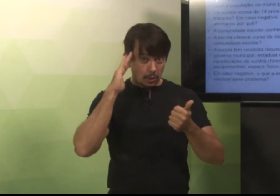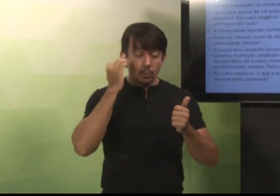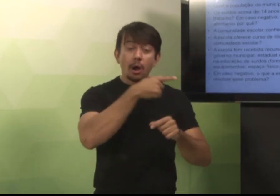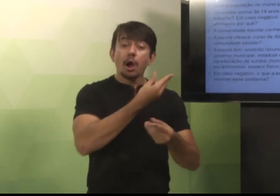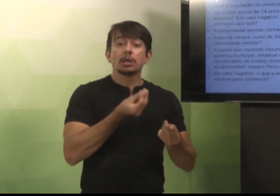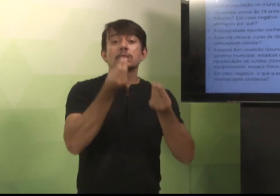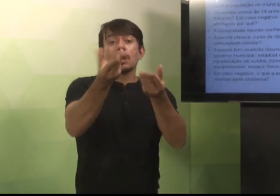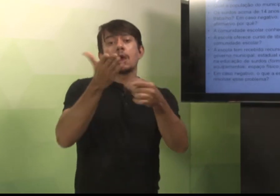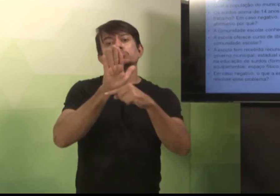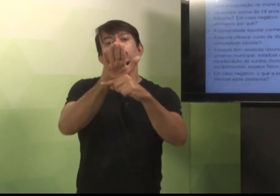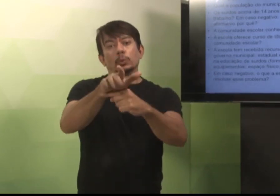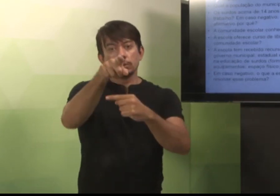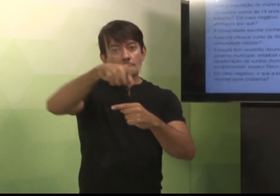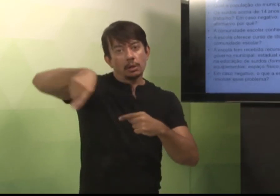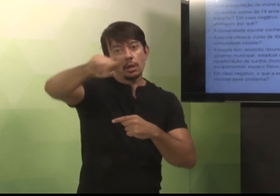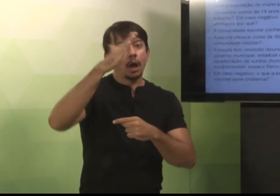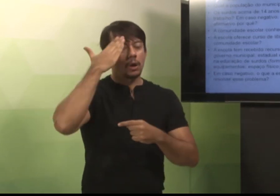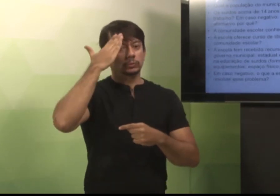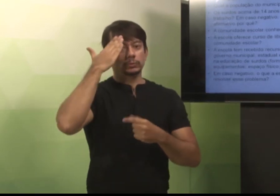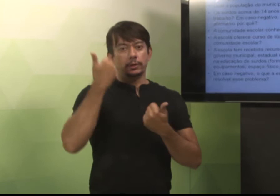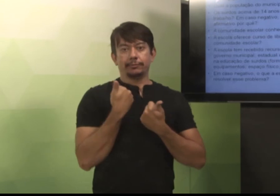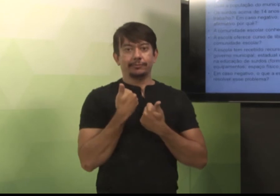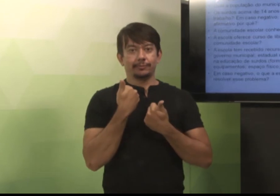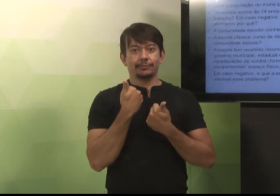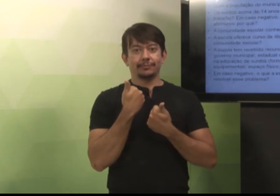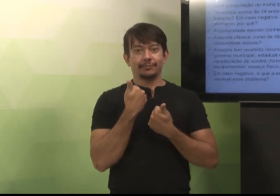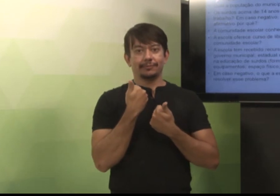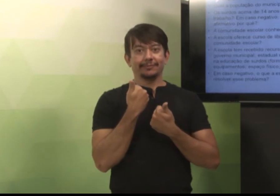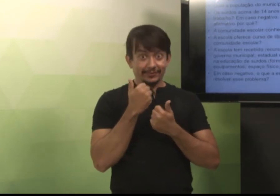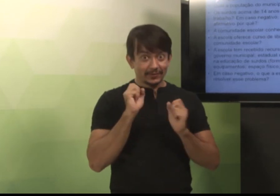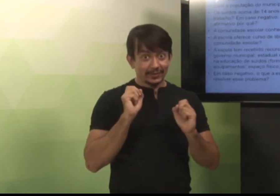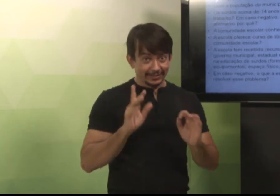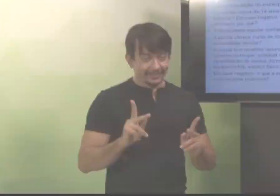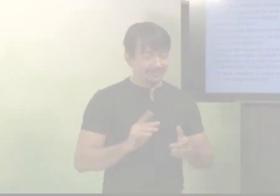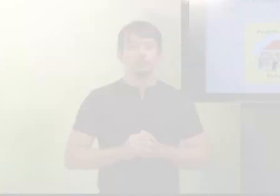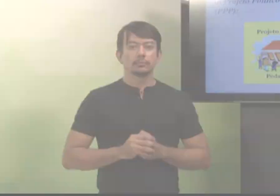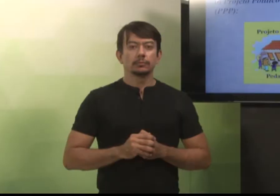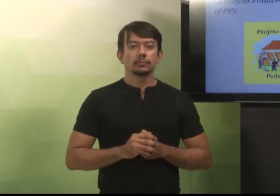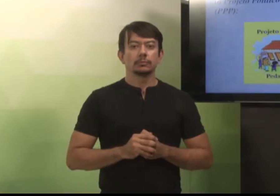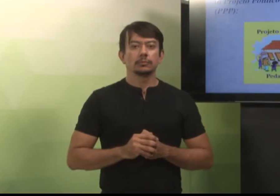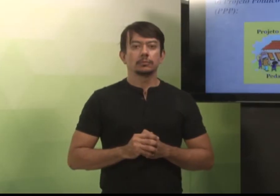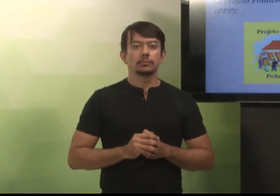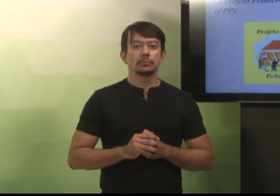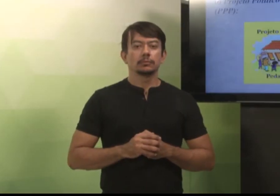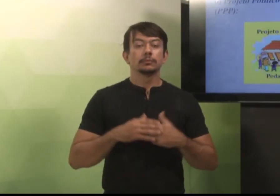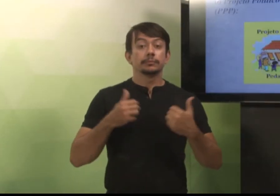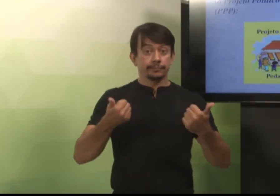ok? Então aqui é para auxiliar vocês, entenderam? Ok?